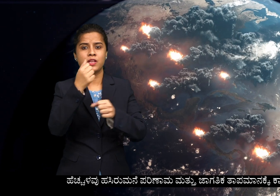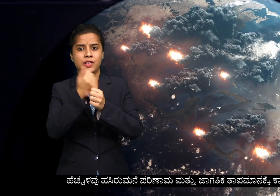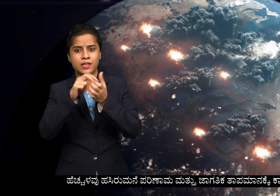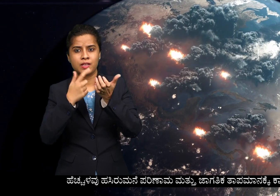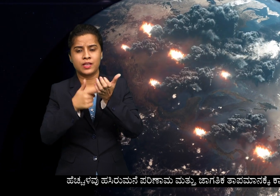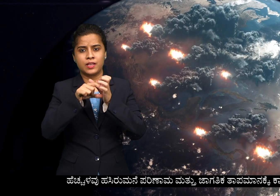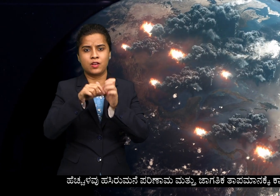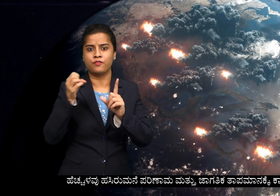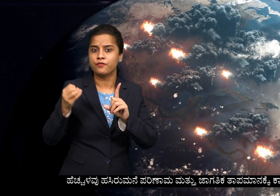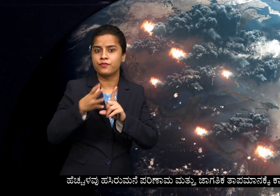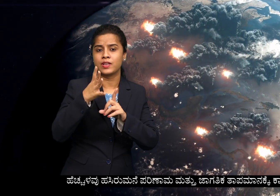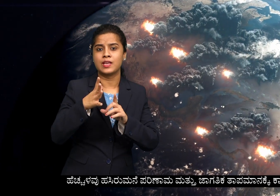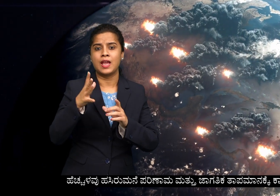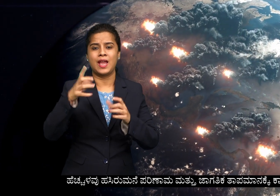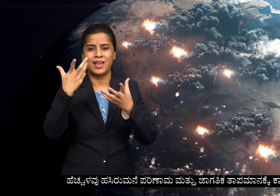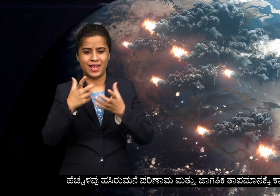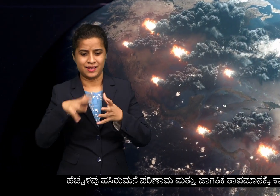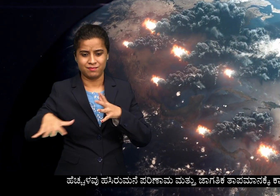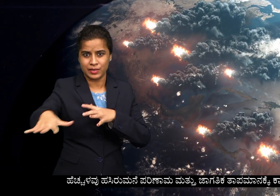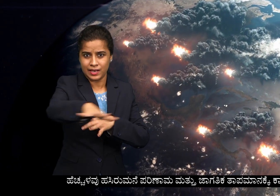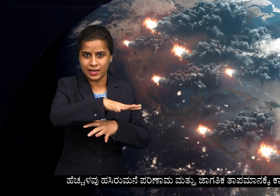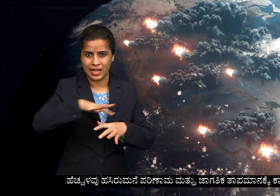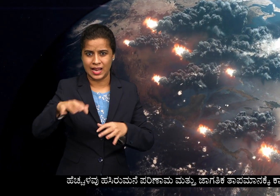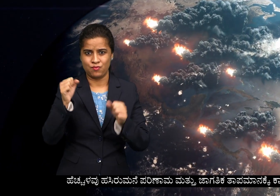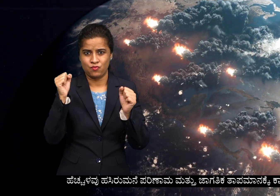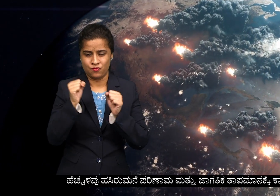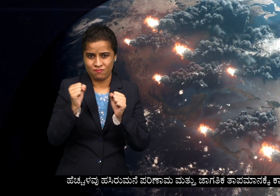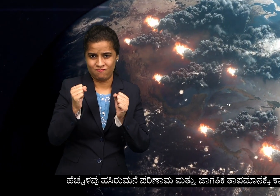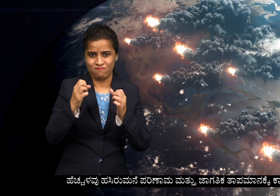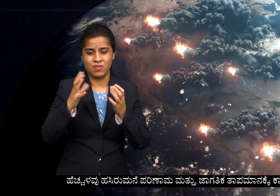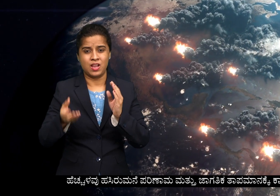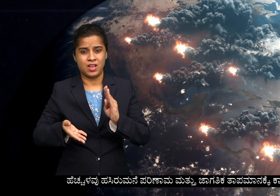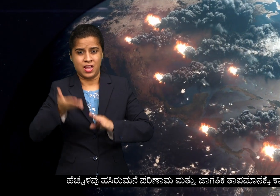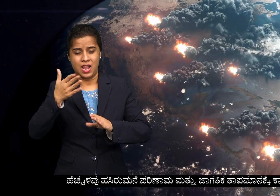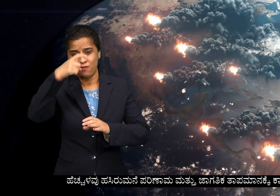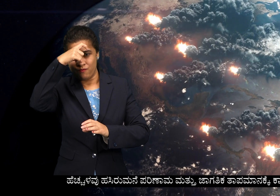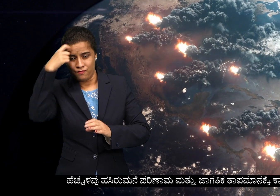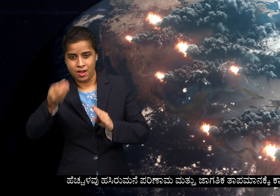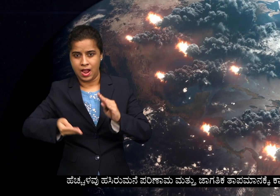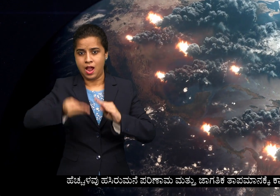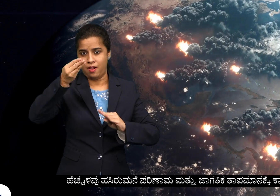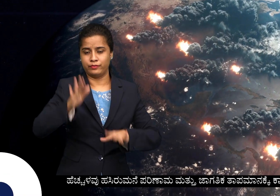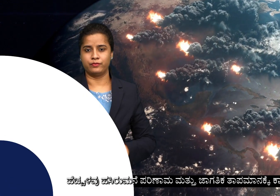ಹೆಚ್ಚಳವು ಹಸಿರುಮನೆ ಪರಿಣಾಮ ಮತ್ತು ಜಾಗತಿಕ ತಾಪಮಾನಕ್ಕೆ ಕಾರಣವಾಗುತ್ತದೆ.